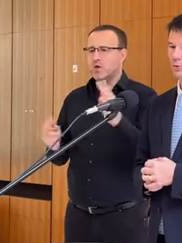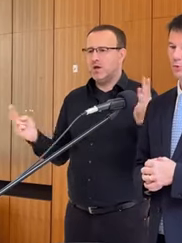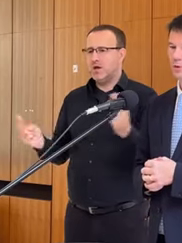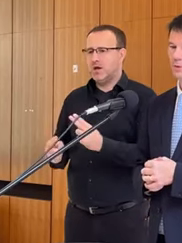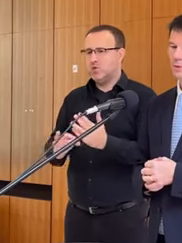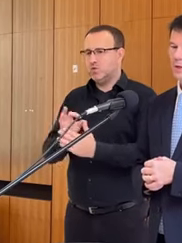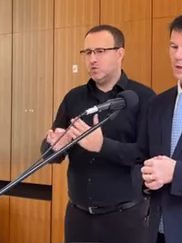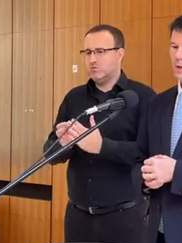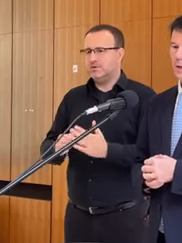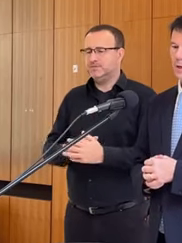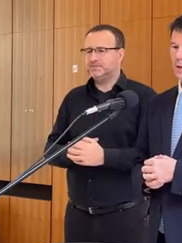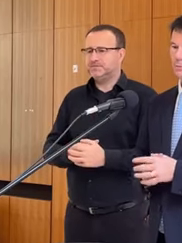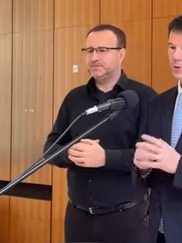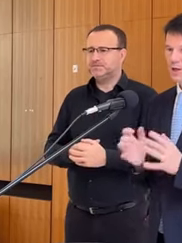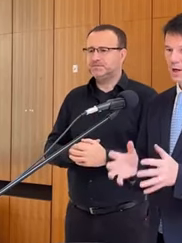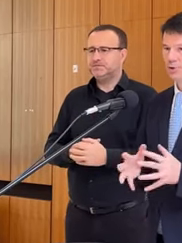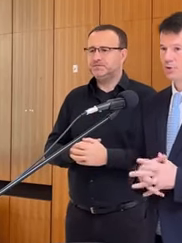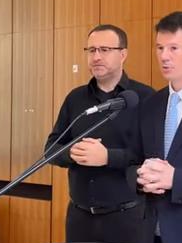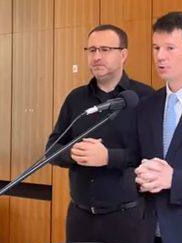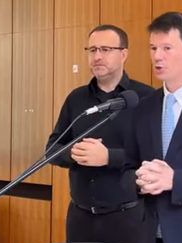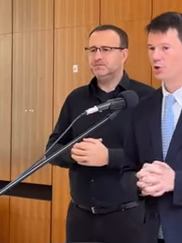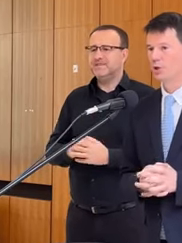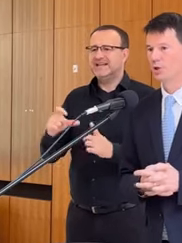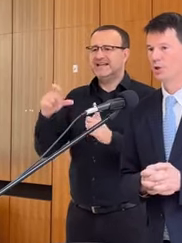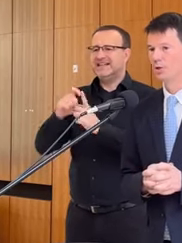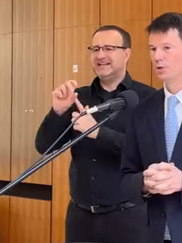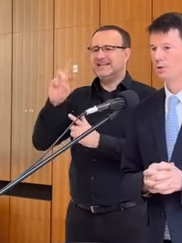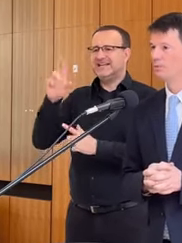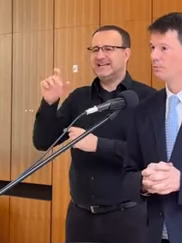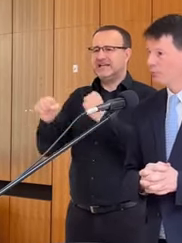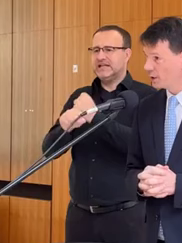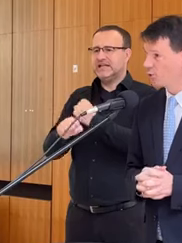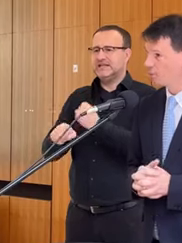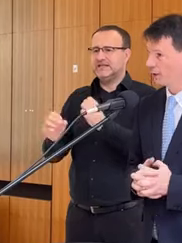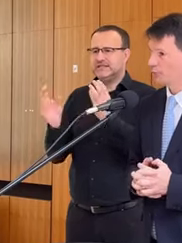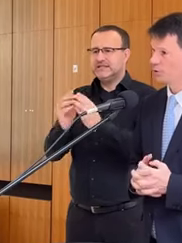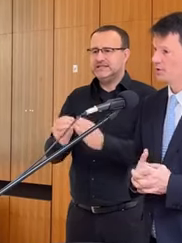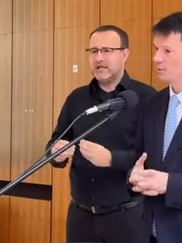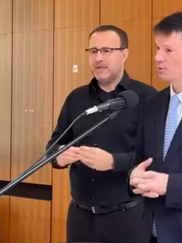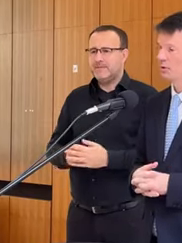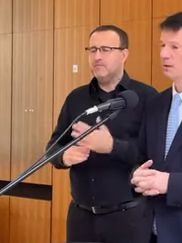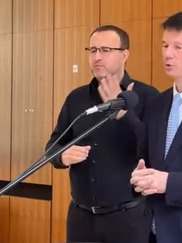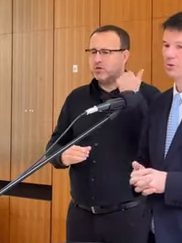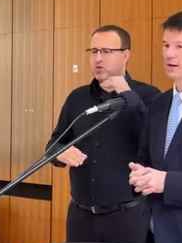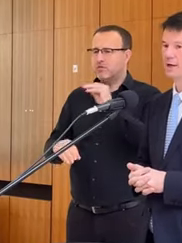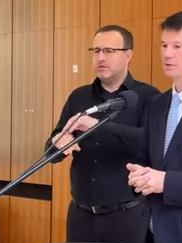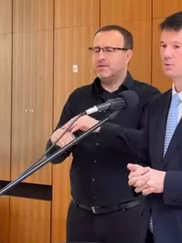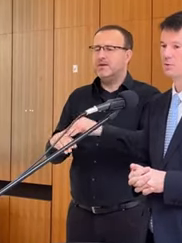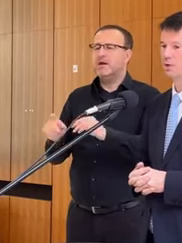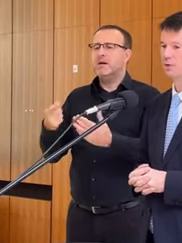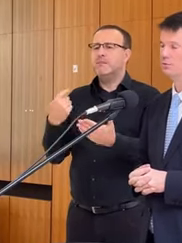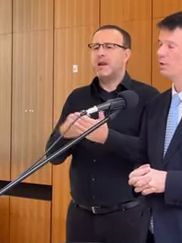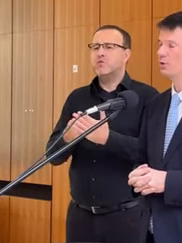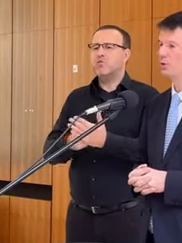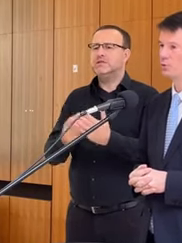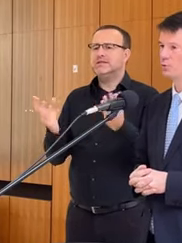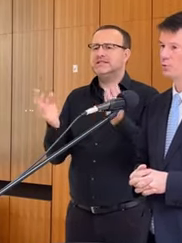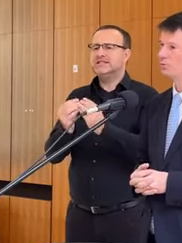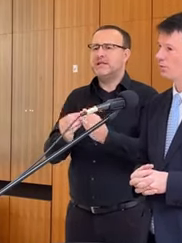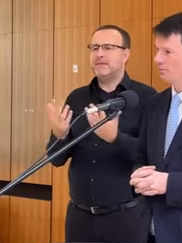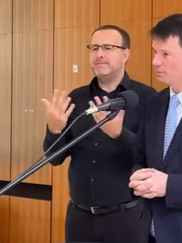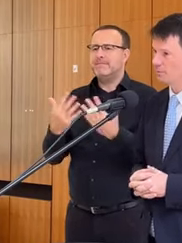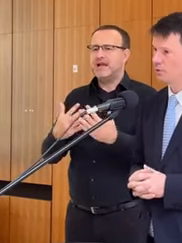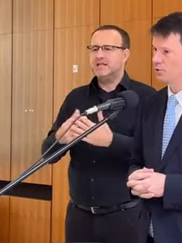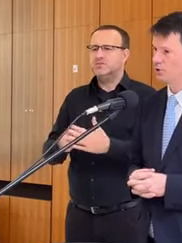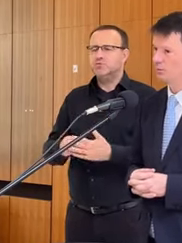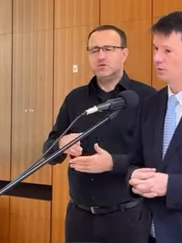krátkodobom horizonte. DRG som tiež uviedol, pretože samozrejme platobné mechanizmy sú neoddeliteľnou